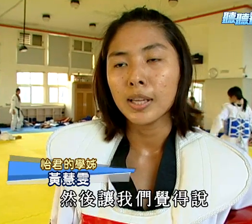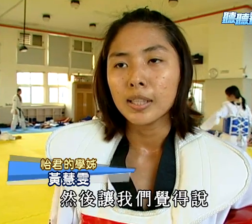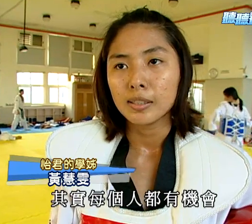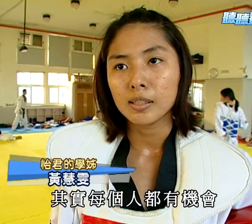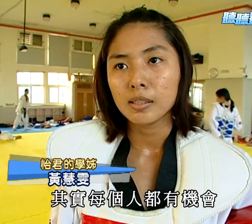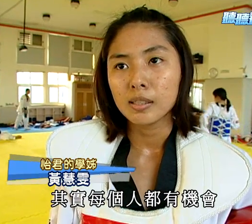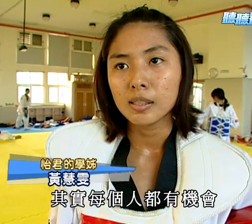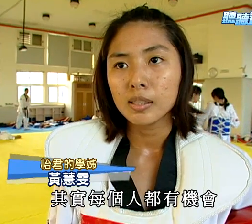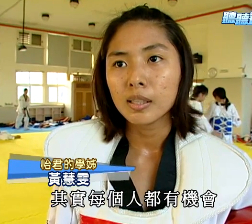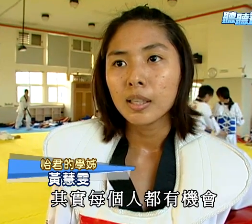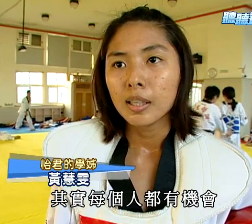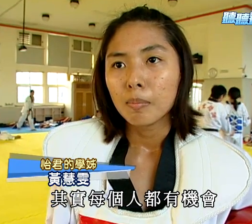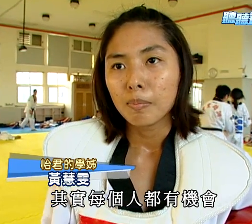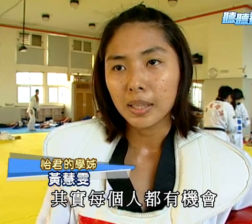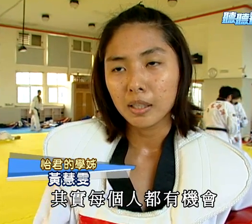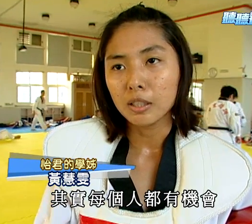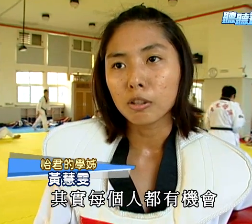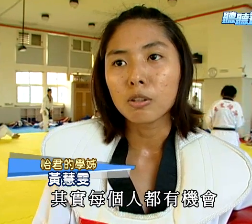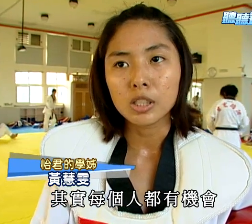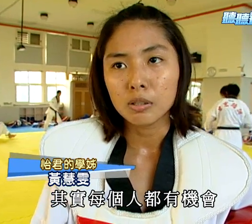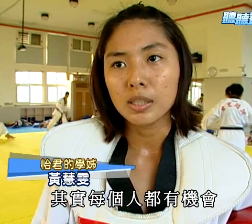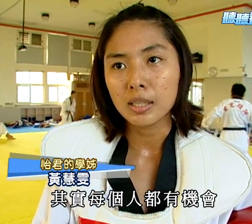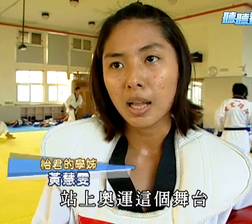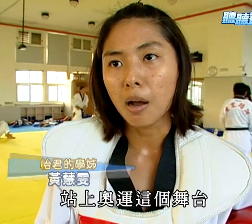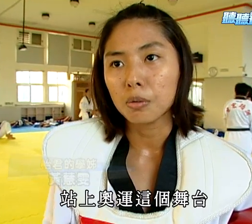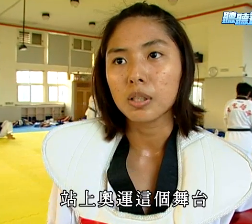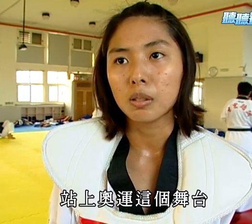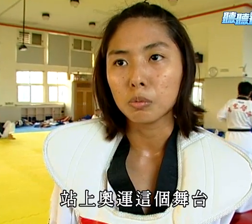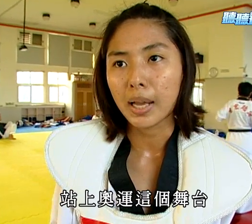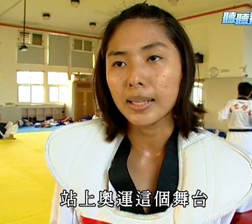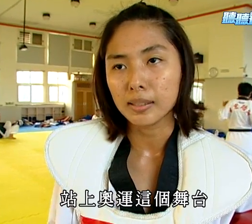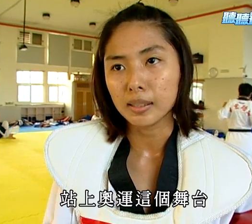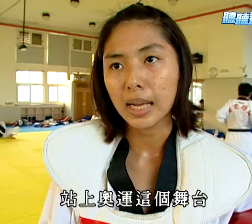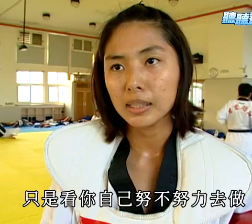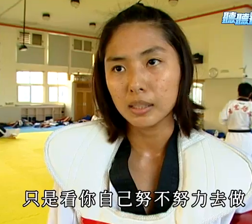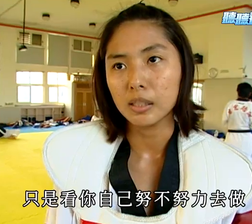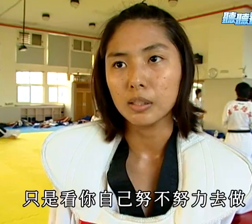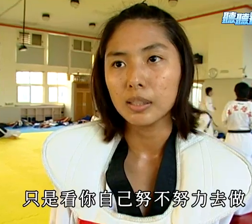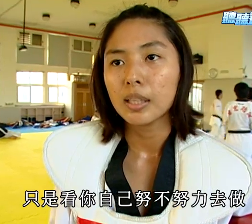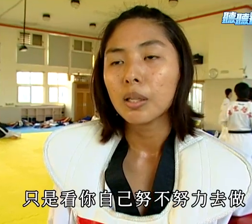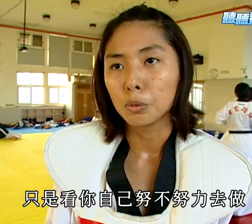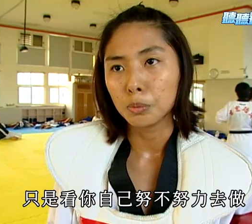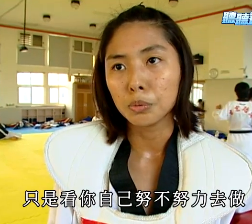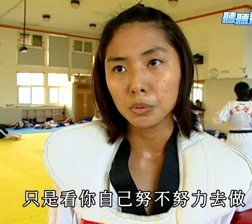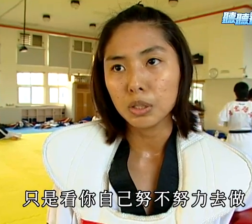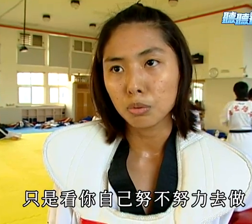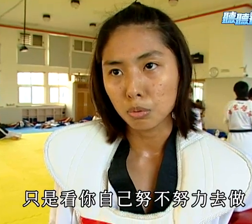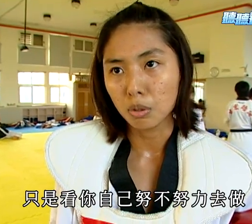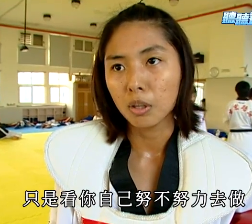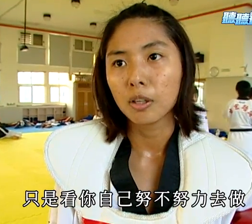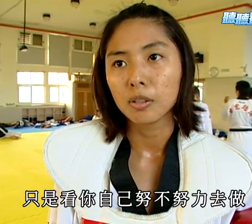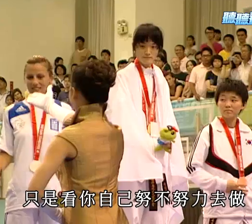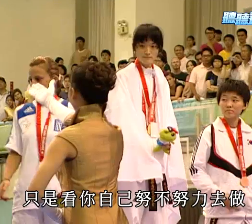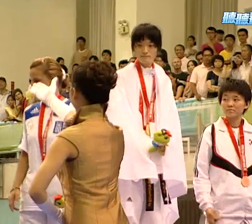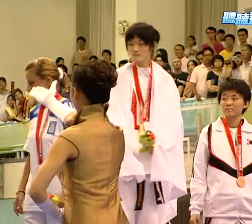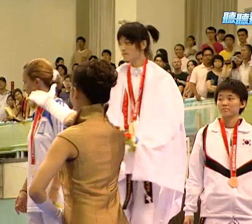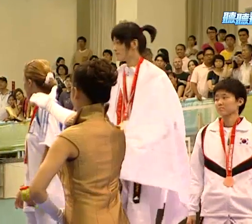其实每个人都有机会站上奥运这个舞台，只是看你自己 努不努力去做。 这是他